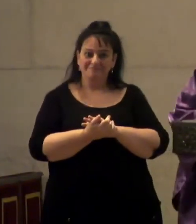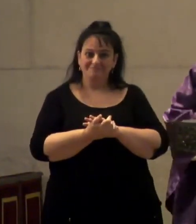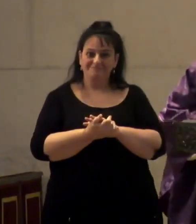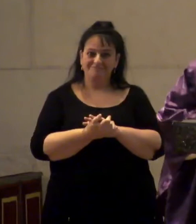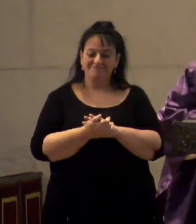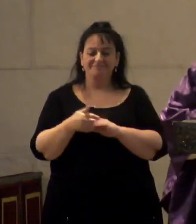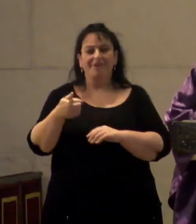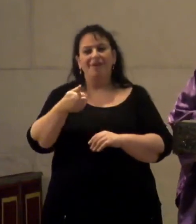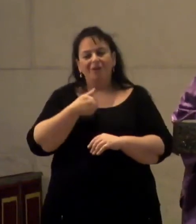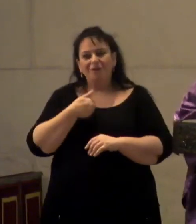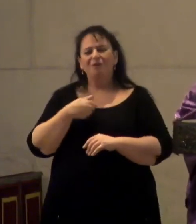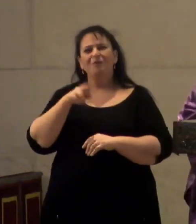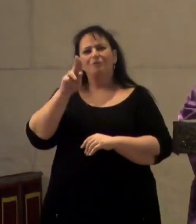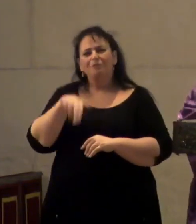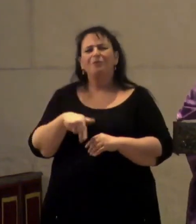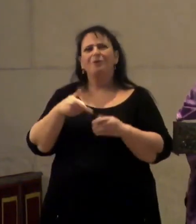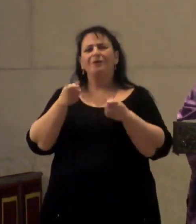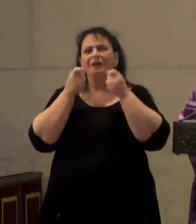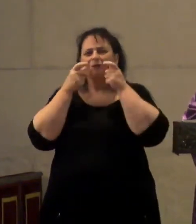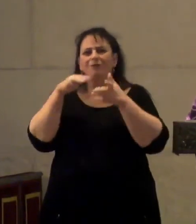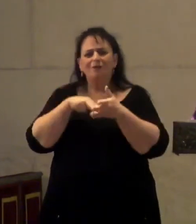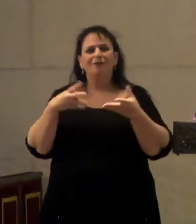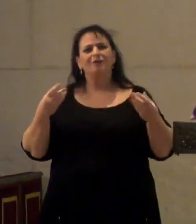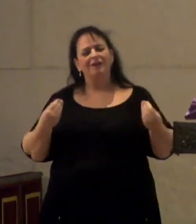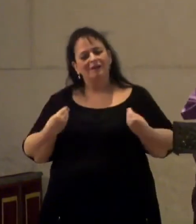Yo soy la resurrección y la vida.